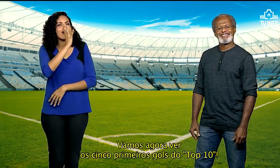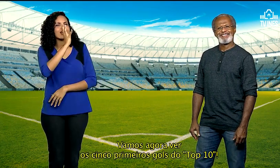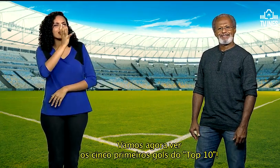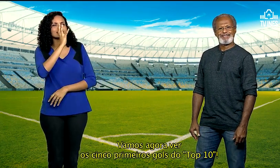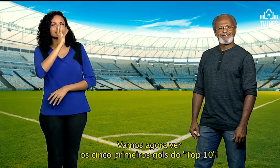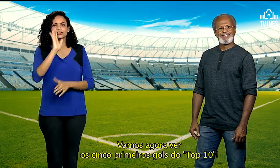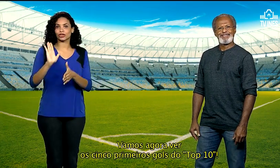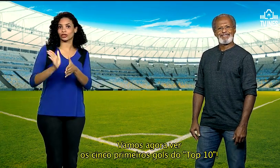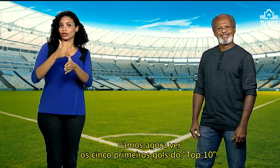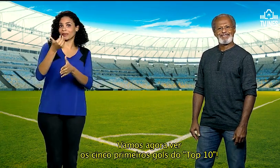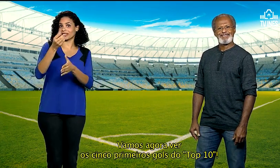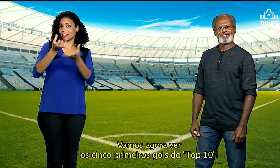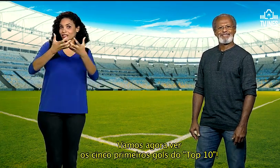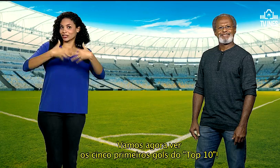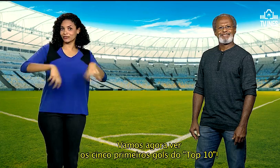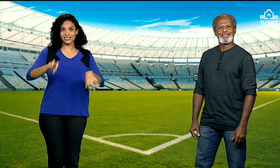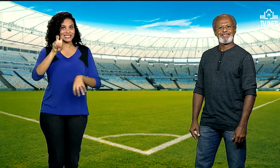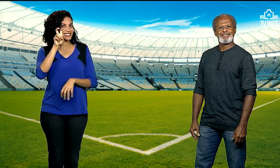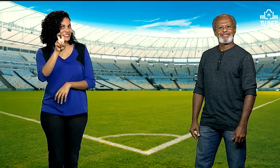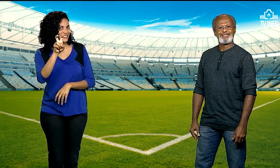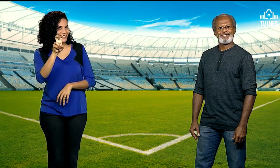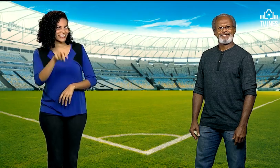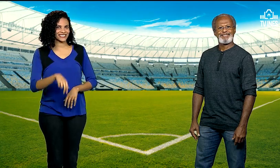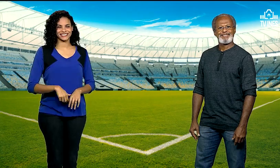os 5 primeiros gols do Top 10.